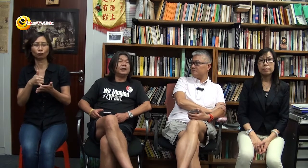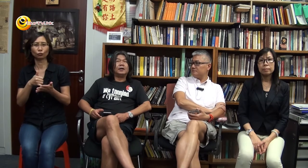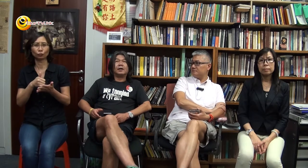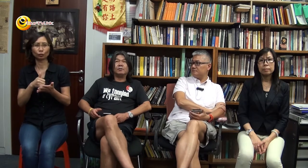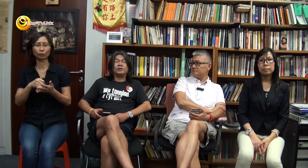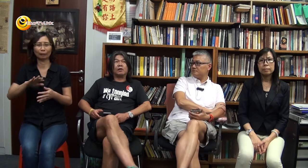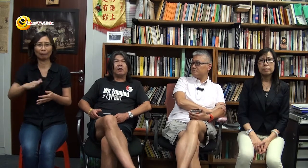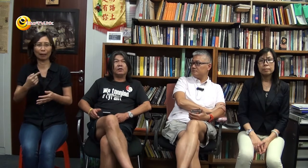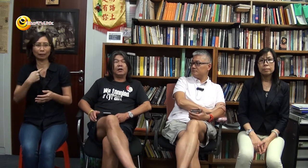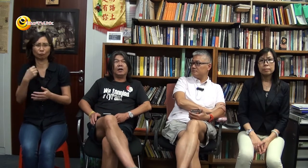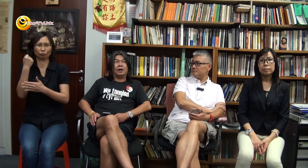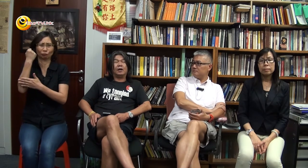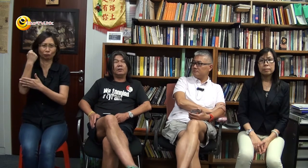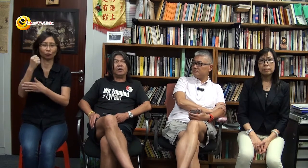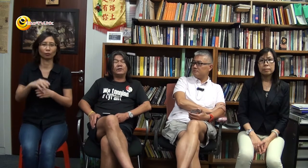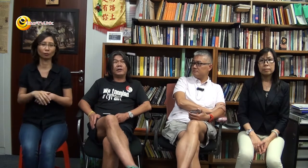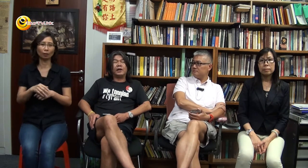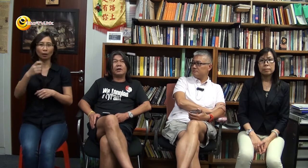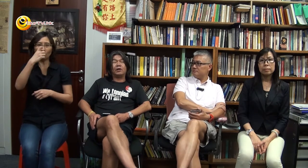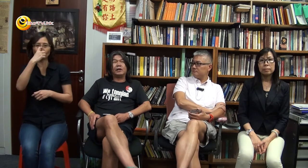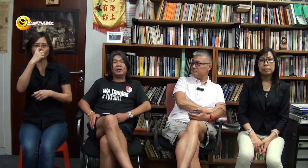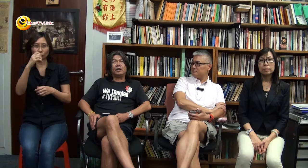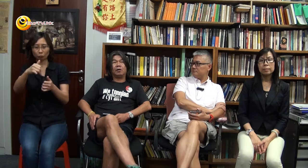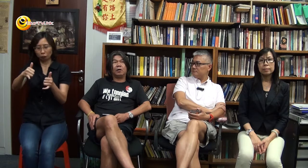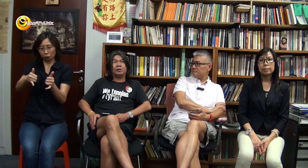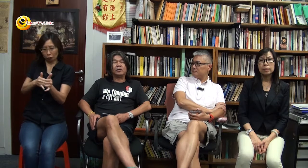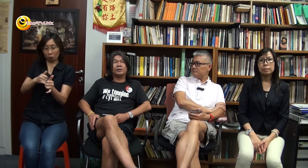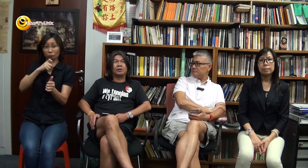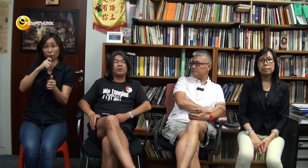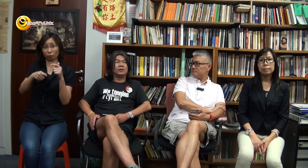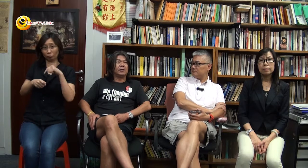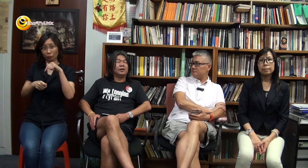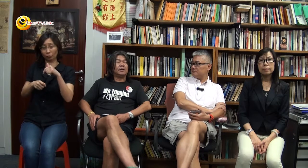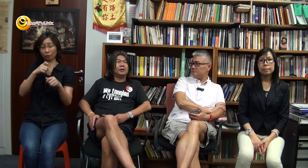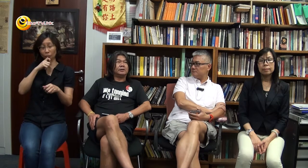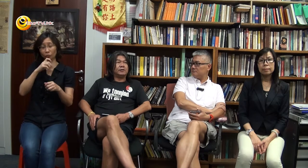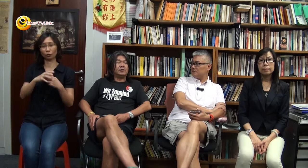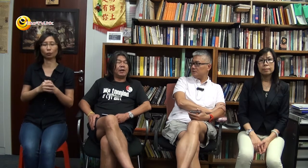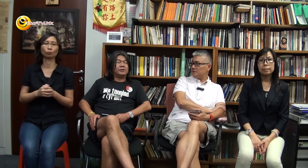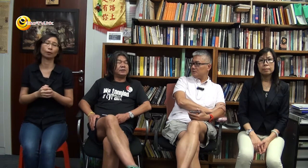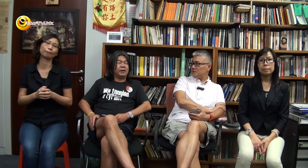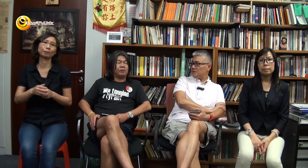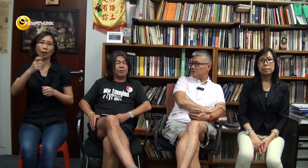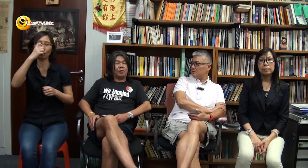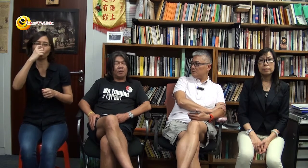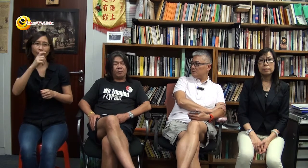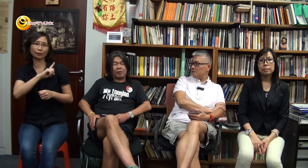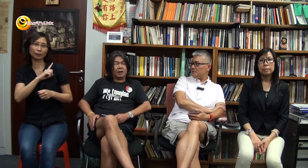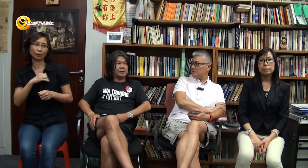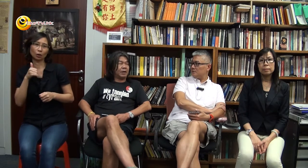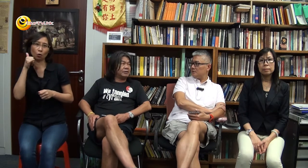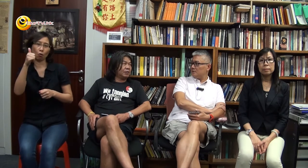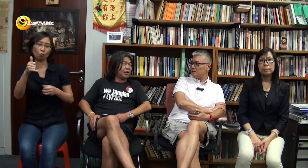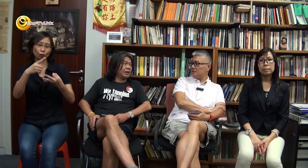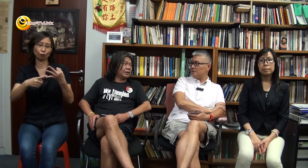係。 咁老實講，梁振英走去見呢個張德江，就自賣即係黃婆賣